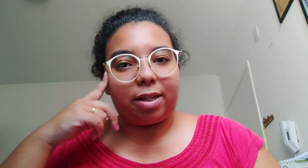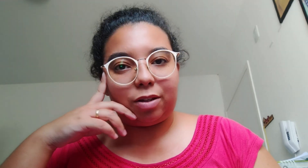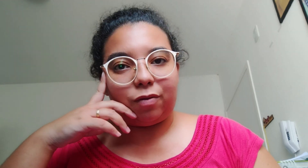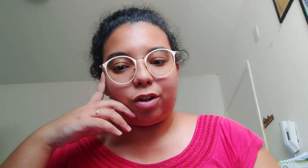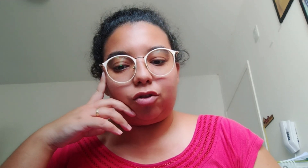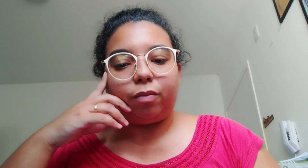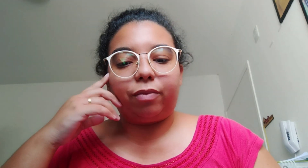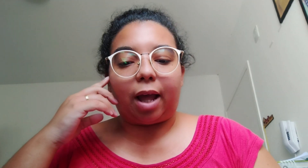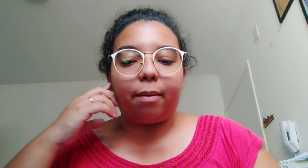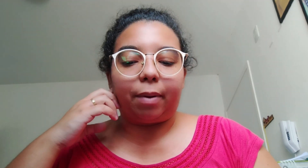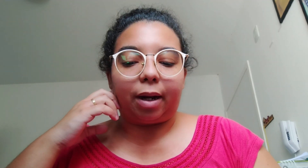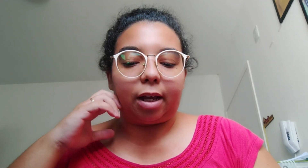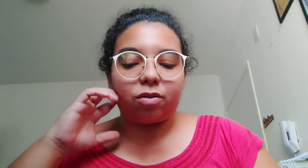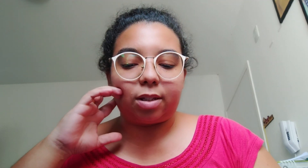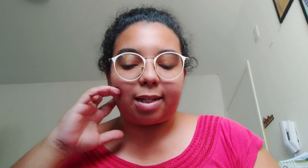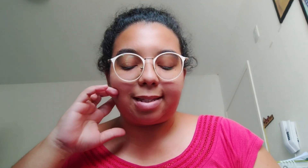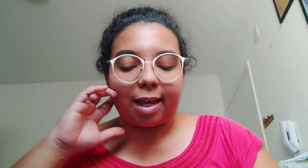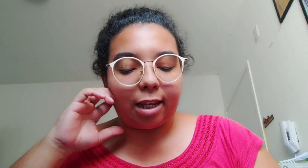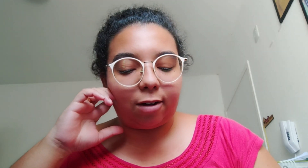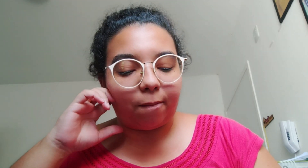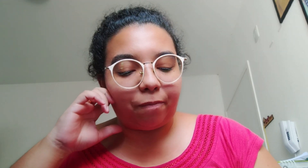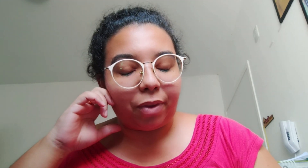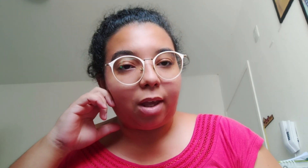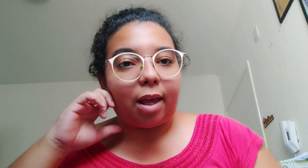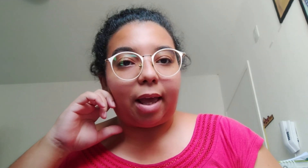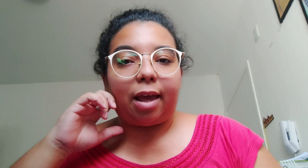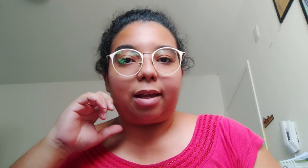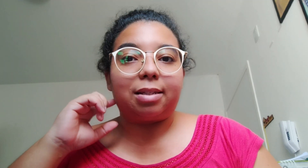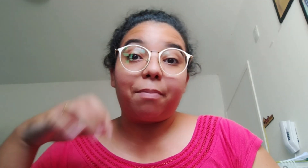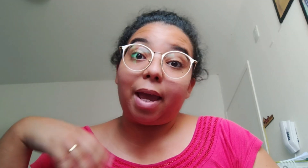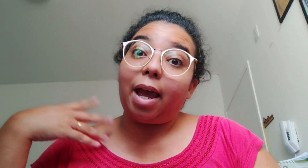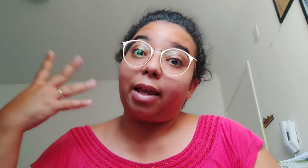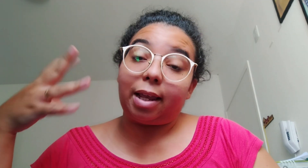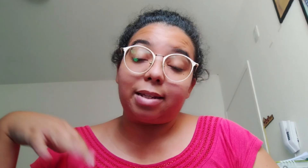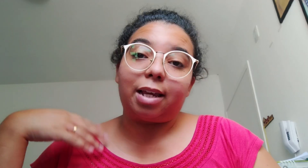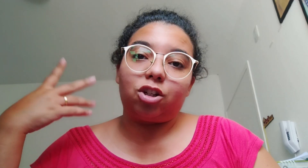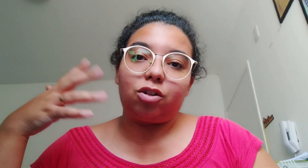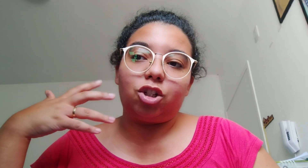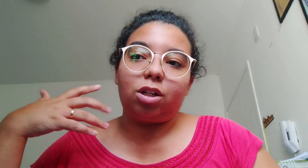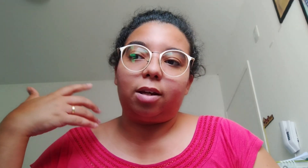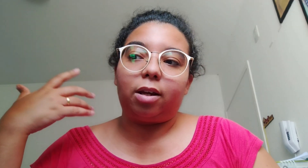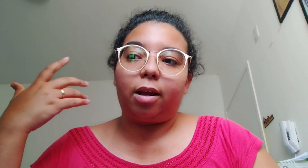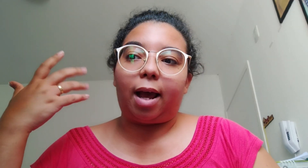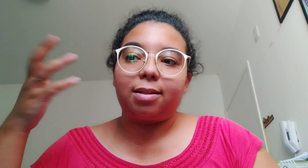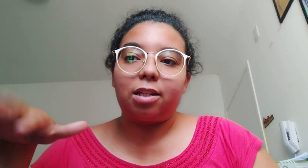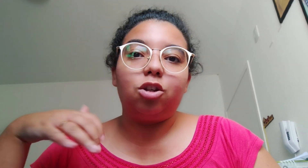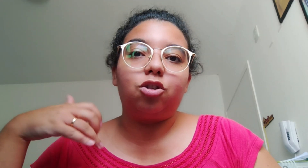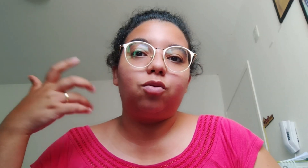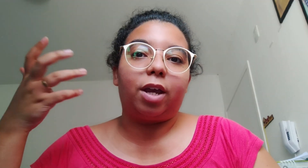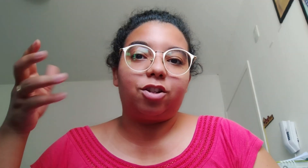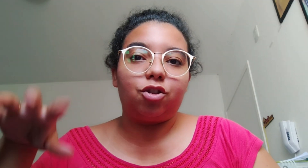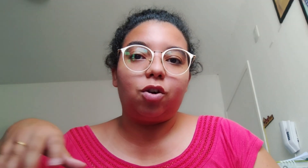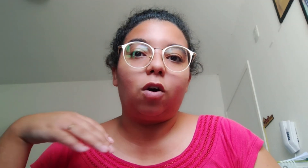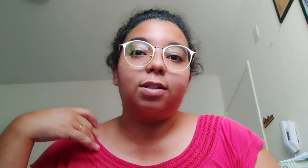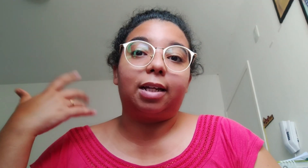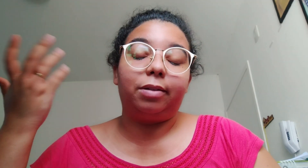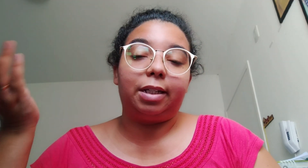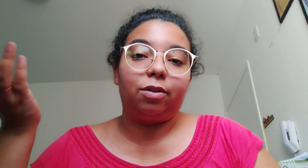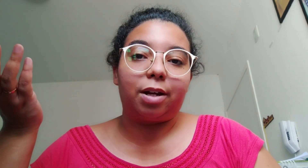desse vídeo, tá? Para caso vocês queiram saber aqueles que a gente assiste, o que a gente gosta, aquilo que deu certo